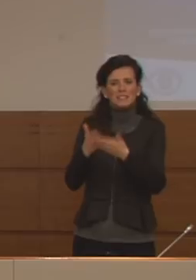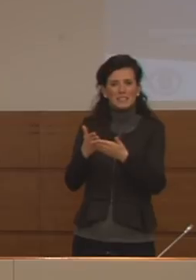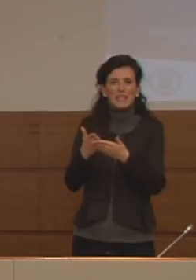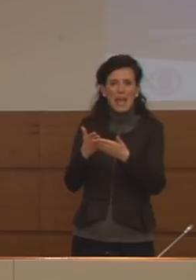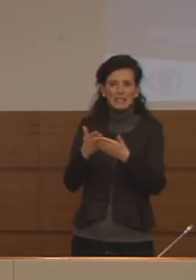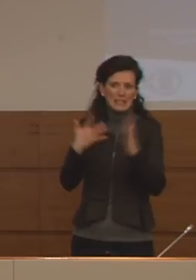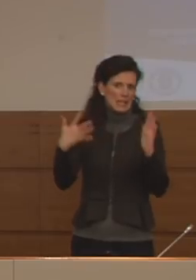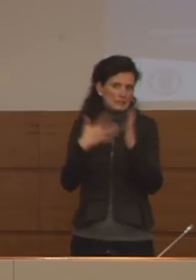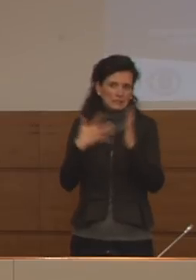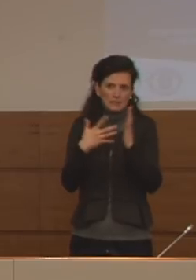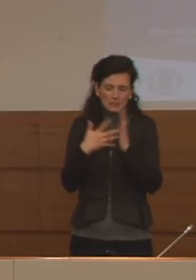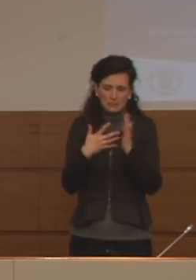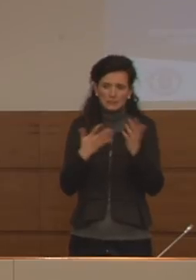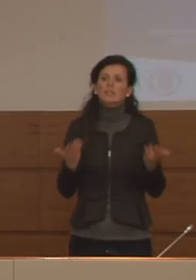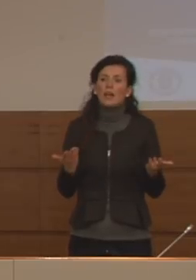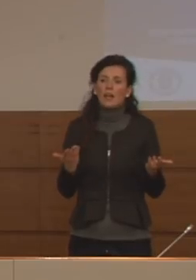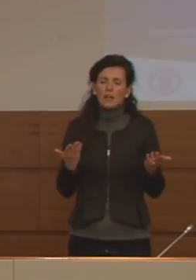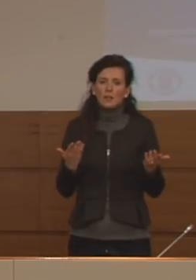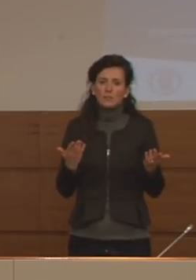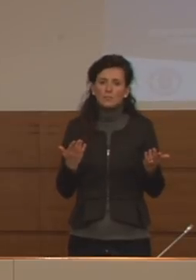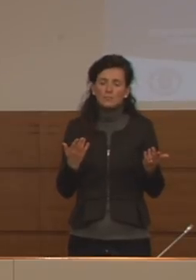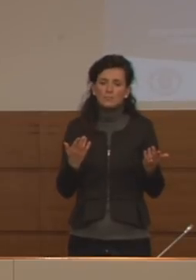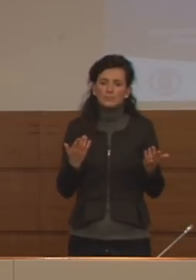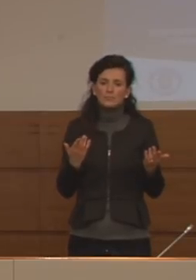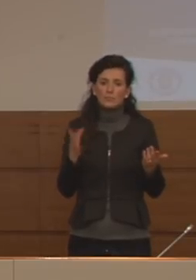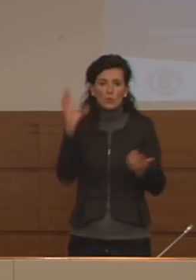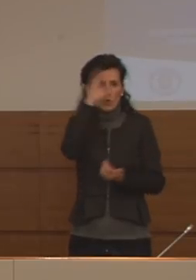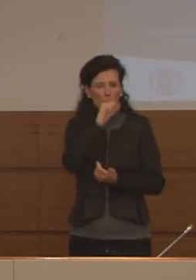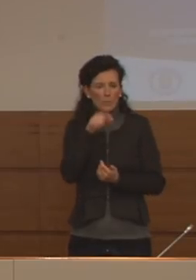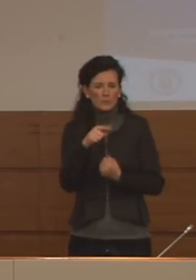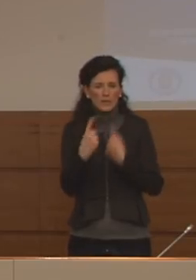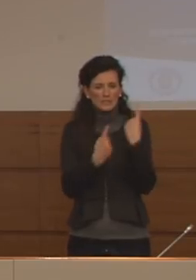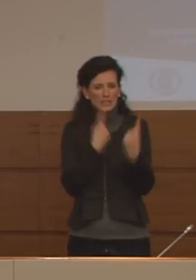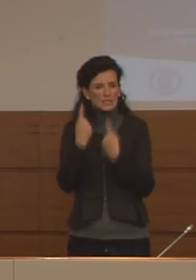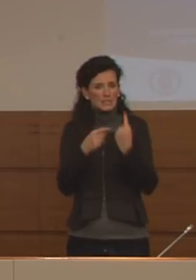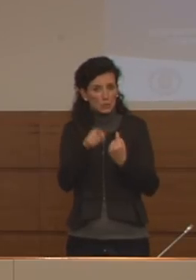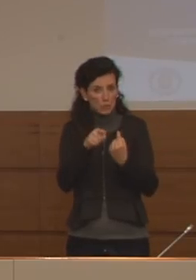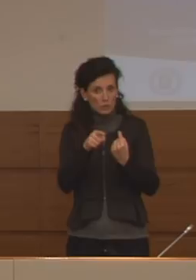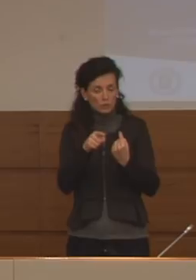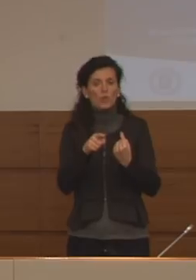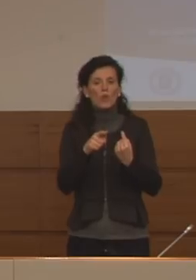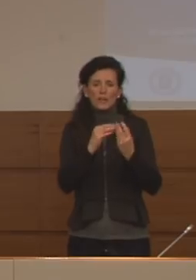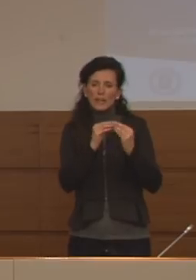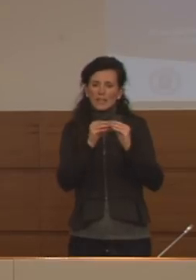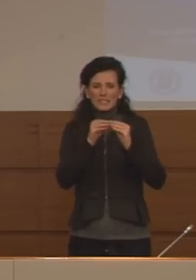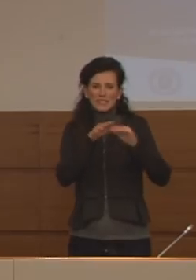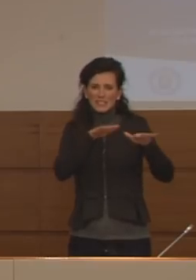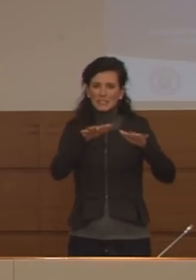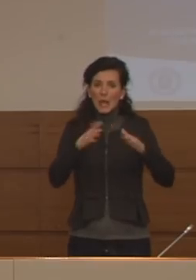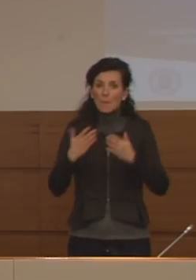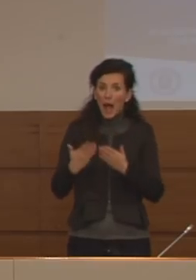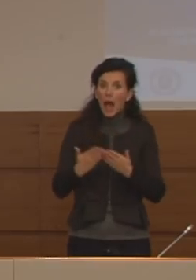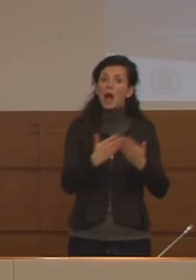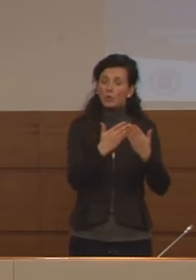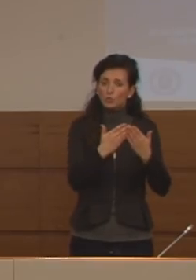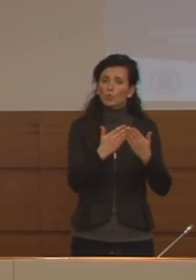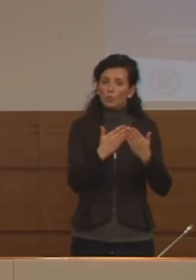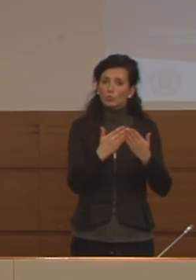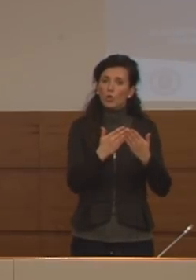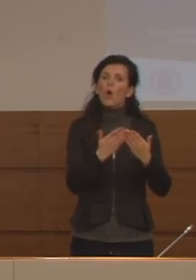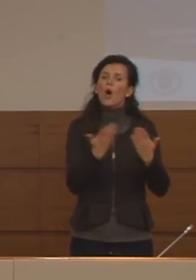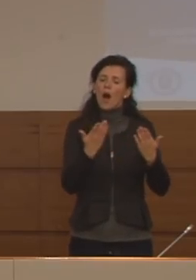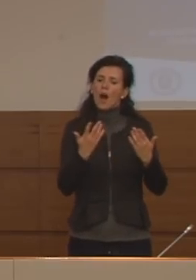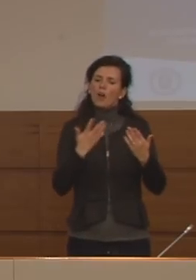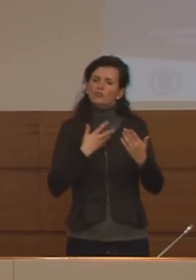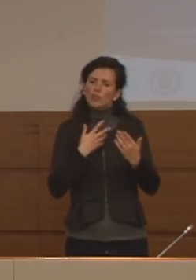per rafforzare questo questo sistema è stato anche attivato